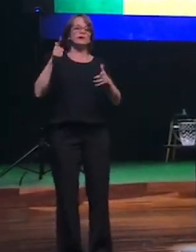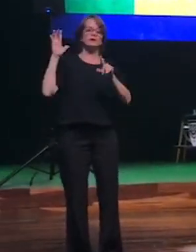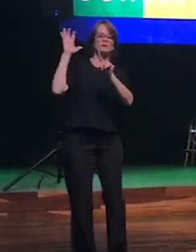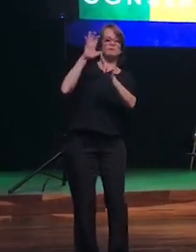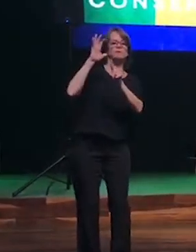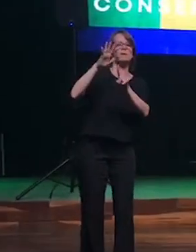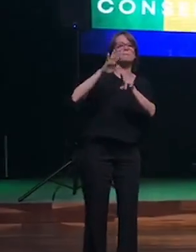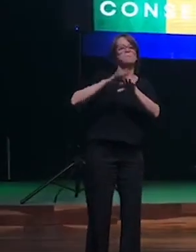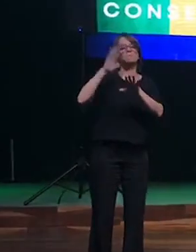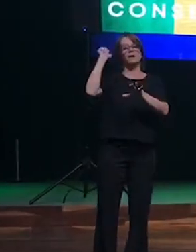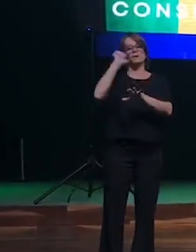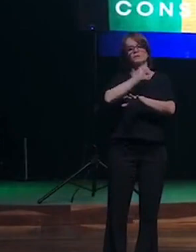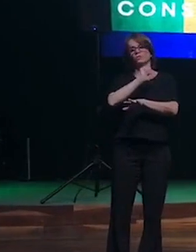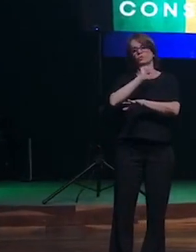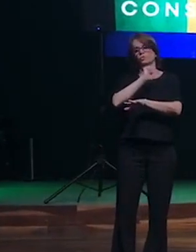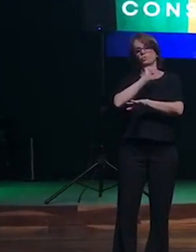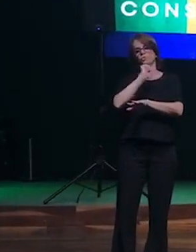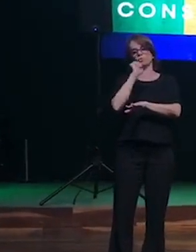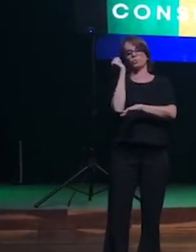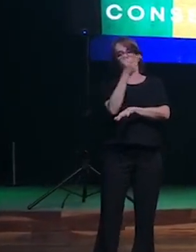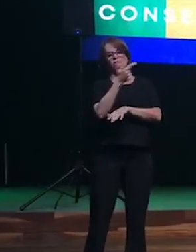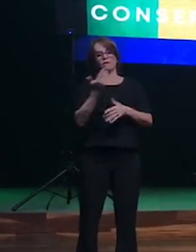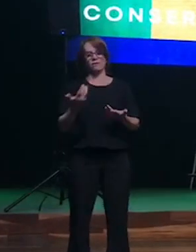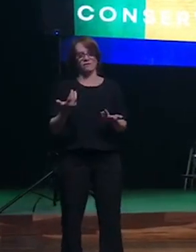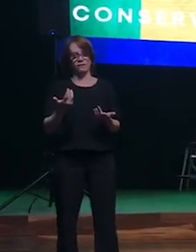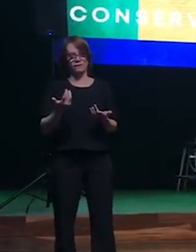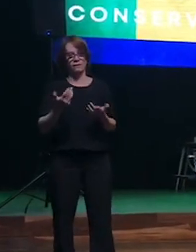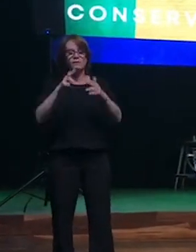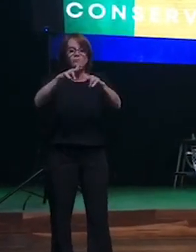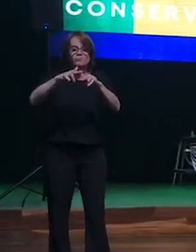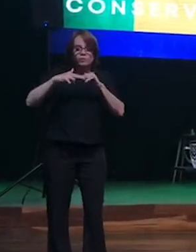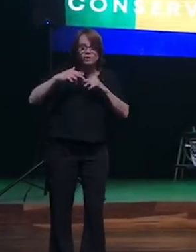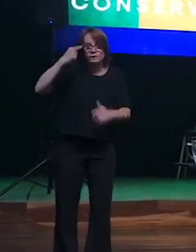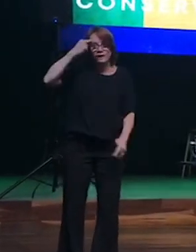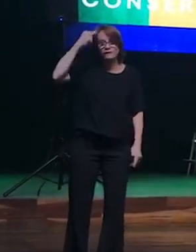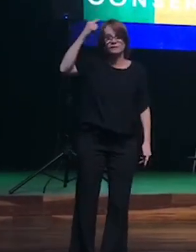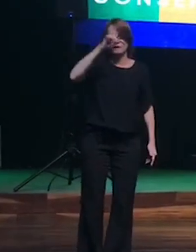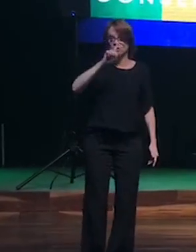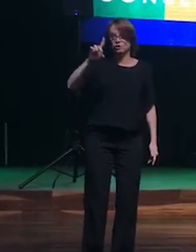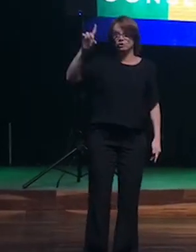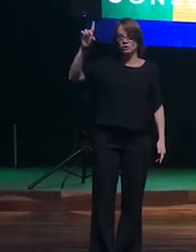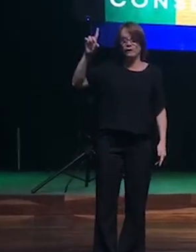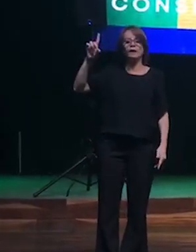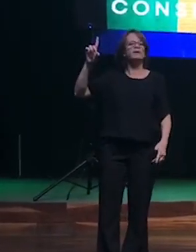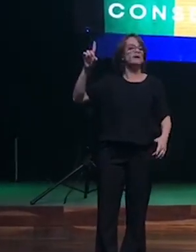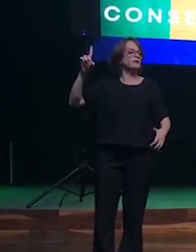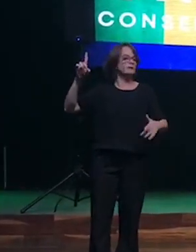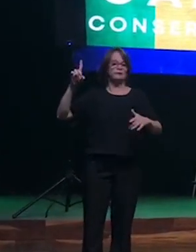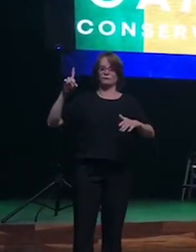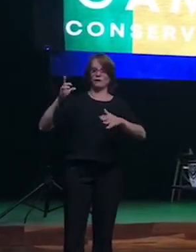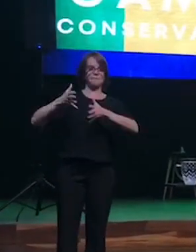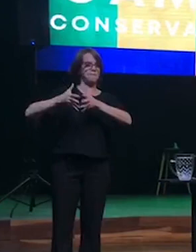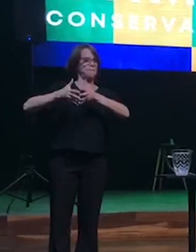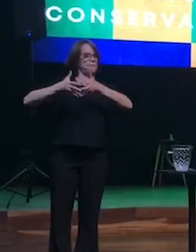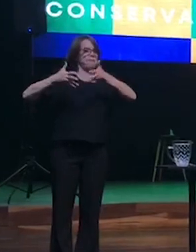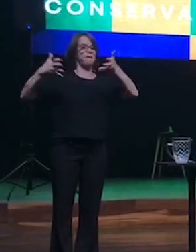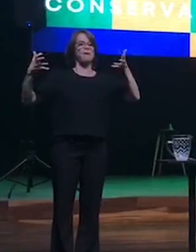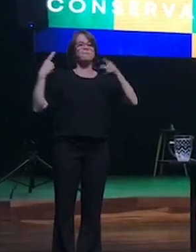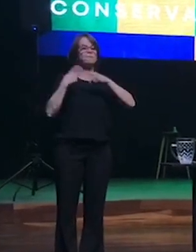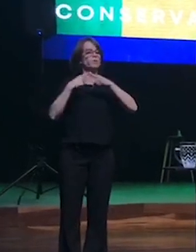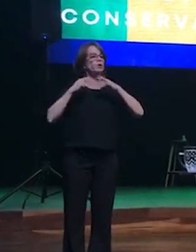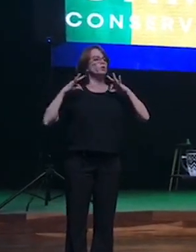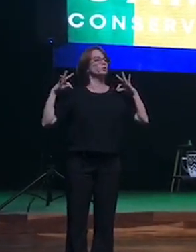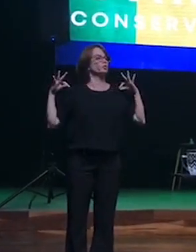Verdade. E é por isso que as ideias de direita não param de crescer no Brasil. Porque todo mundo quer